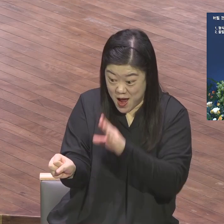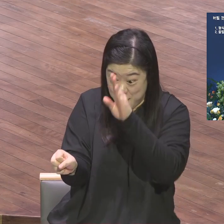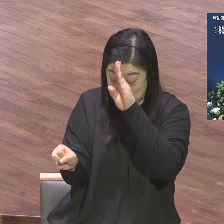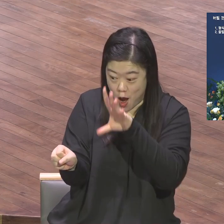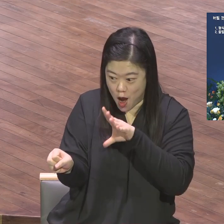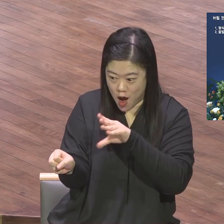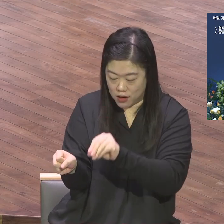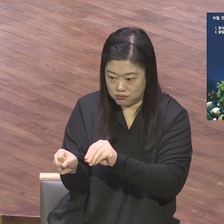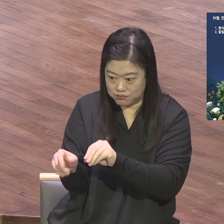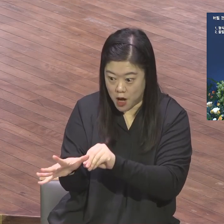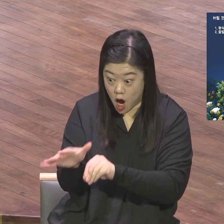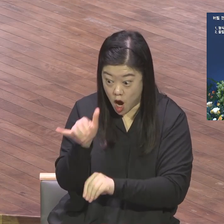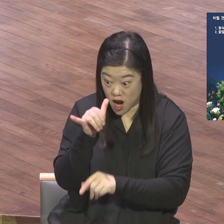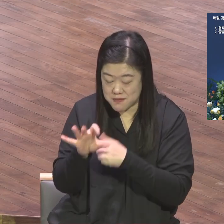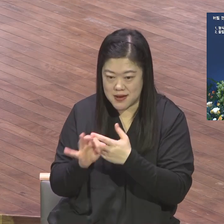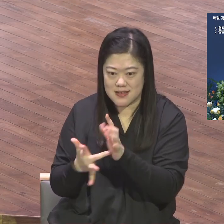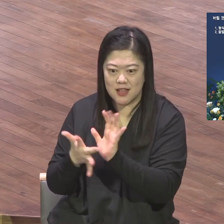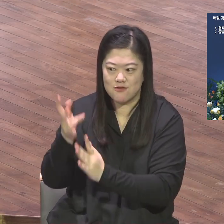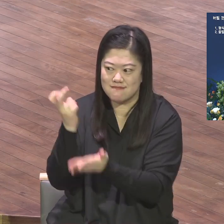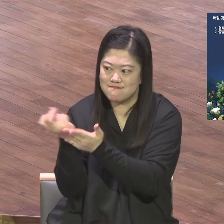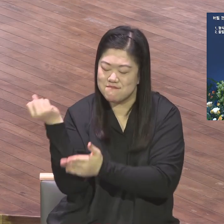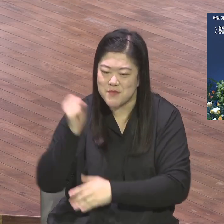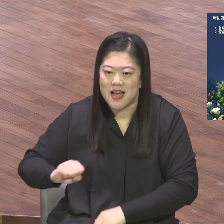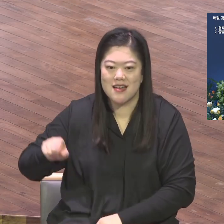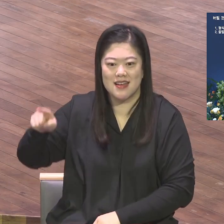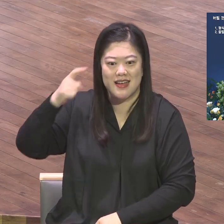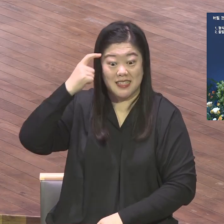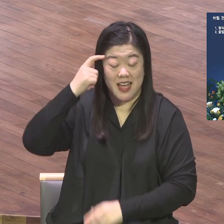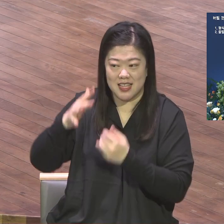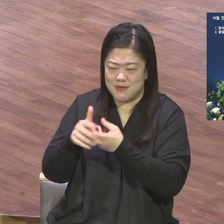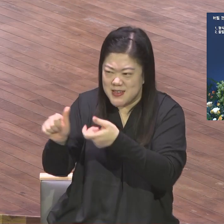해봐라 꼬투리 잡겠다는 겁니다. 안식일인데